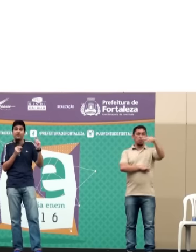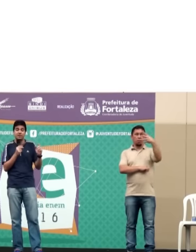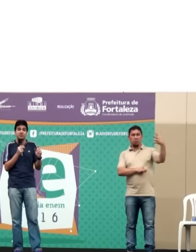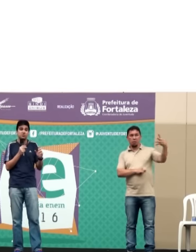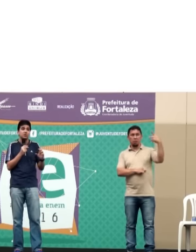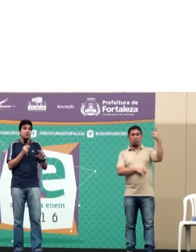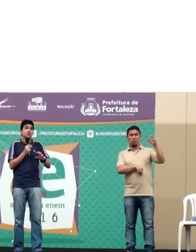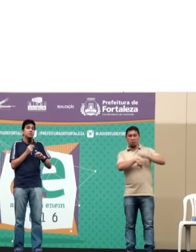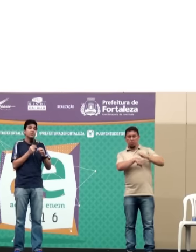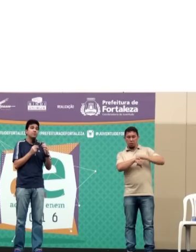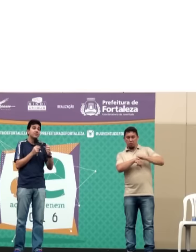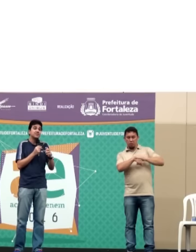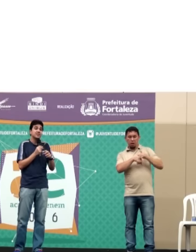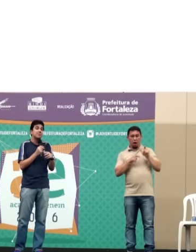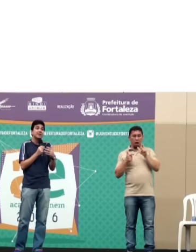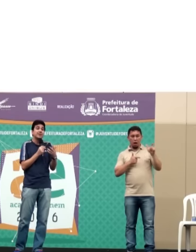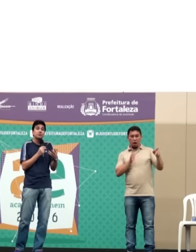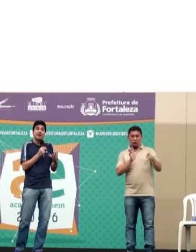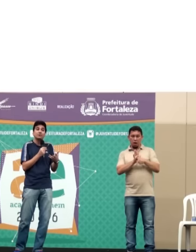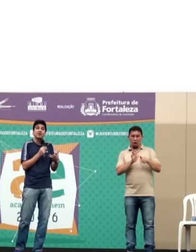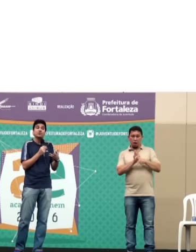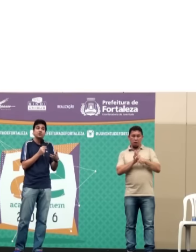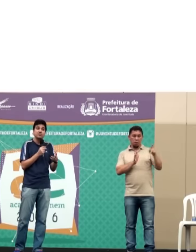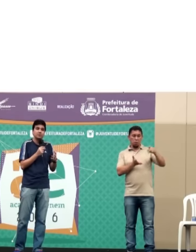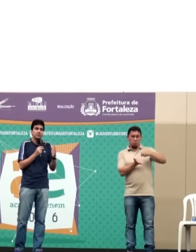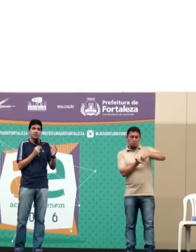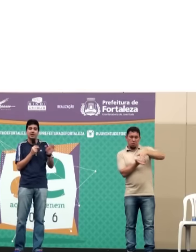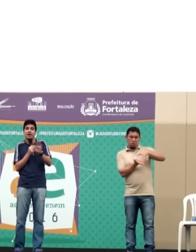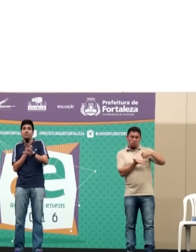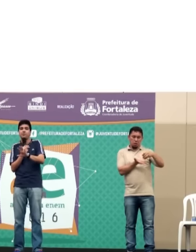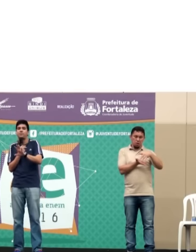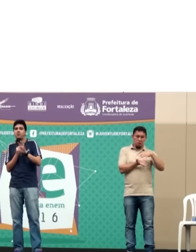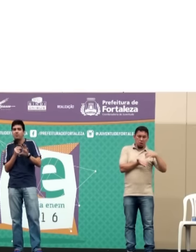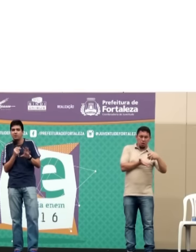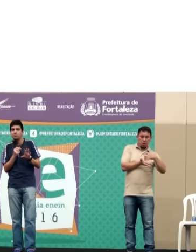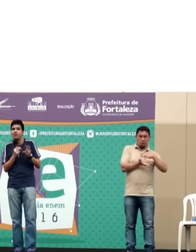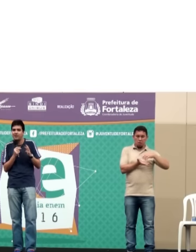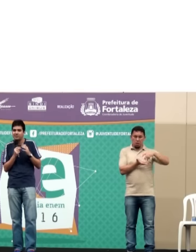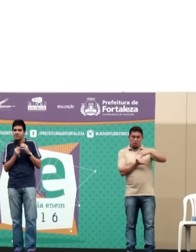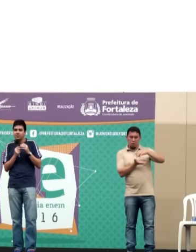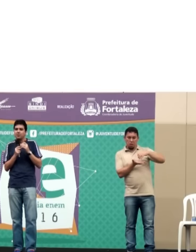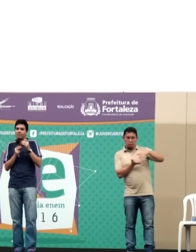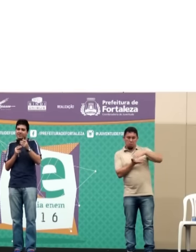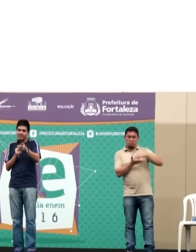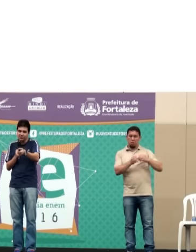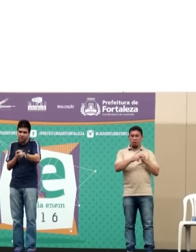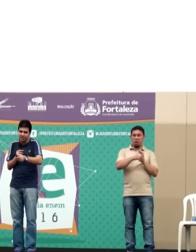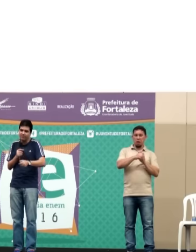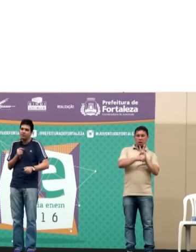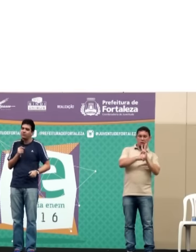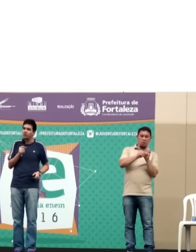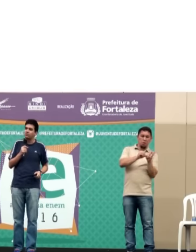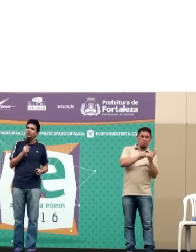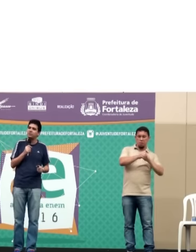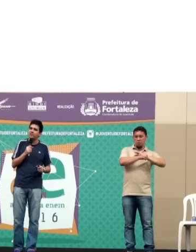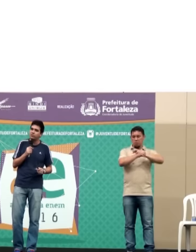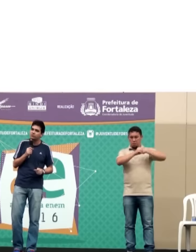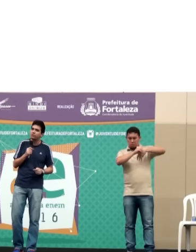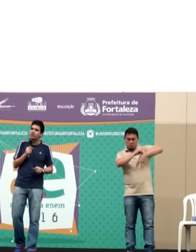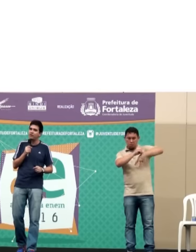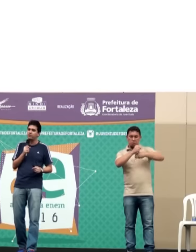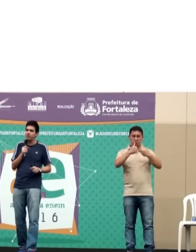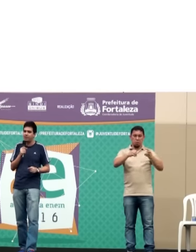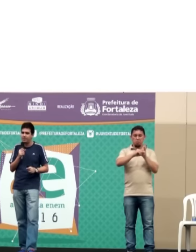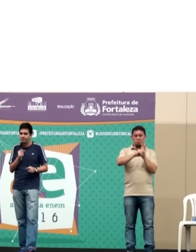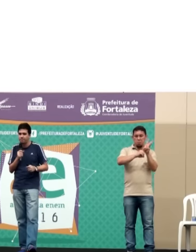hidróxido de frâncio, porque o frâncio ele é um elemento radioativo, então ele acaba não formando base. Mas aí a gente está vendo o hidróxido de